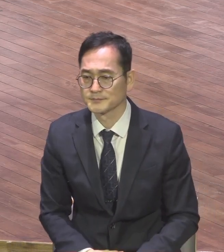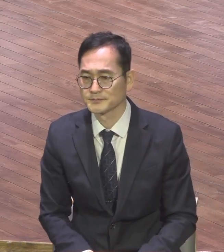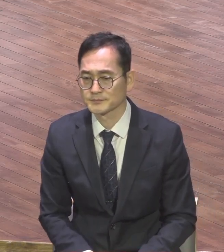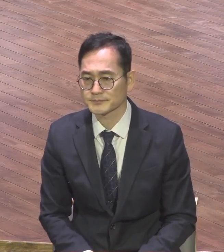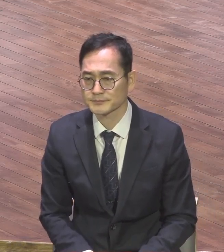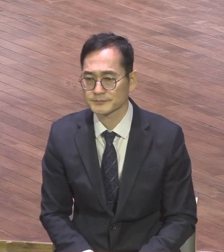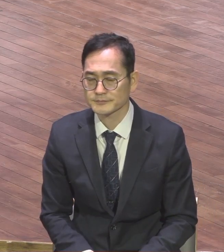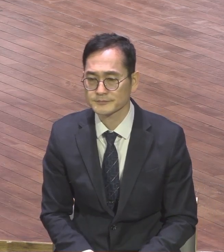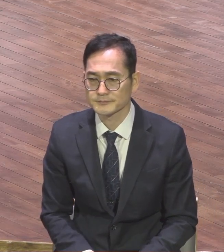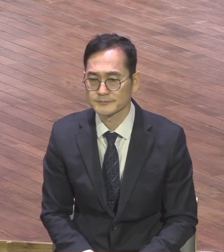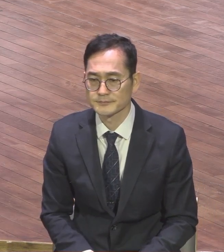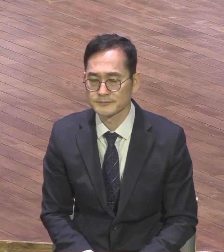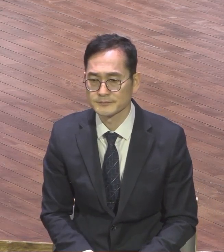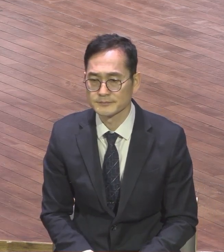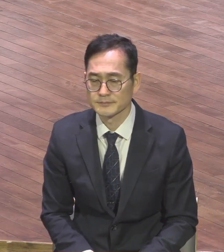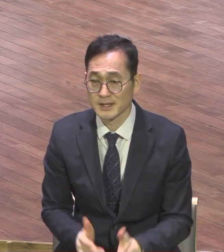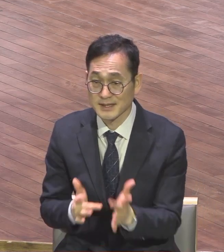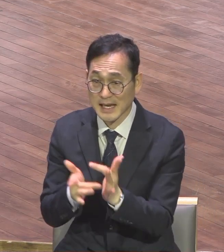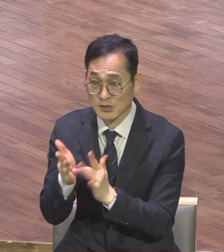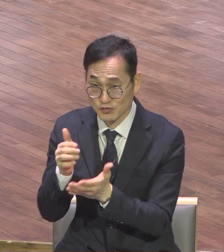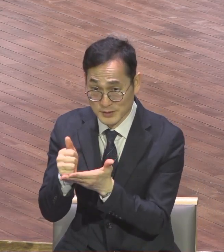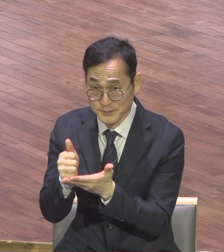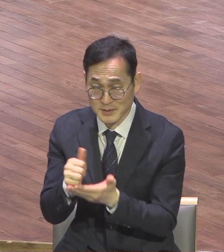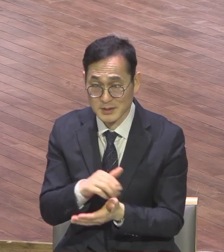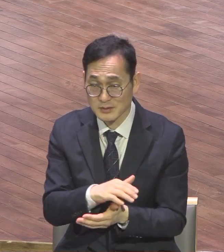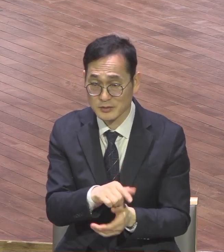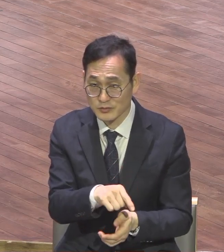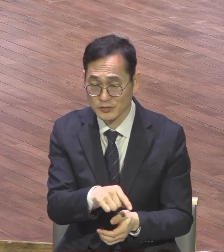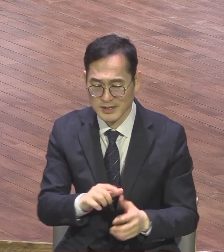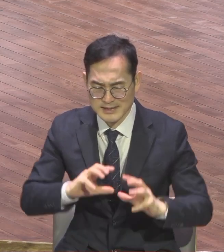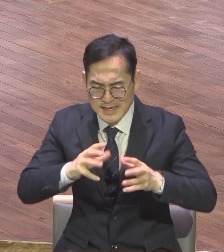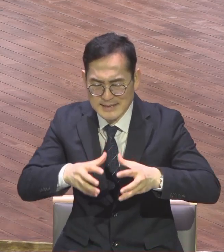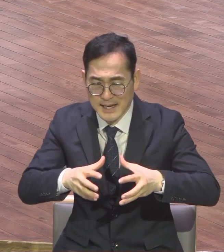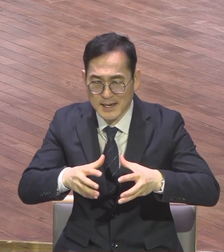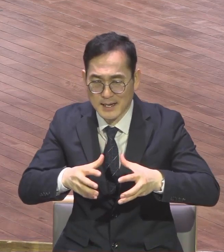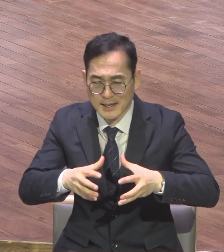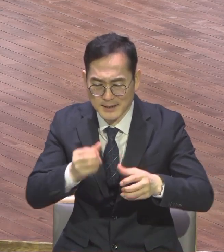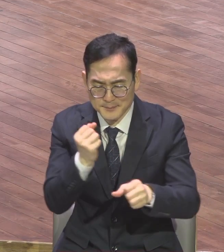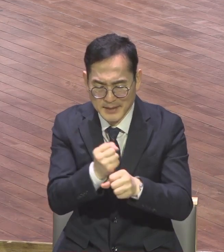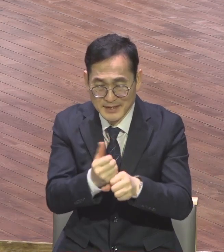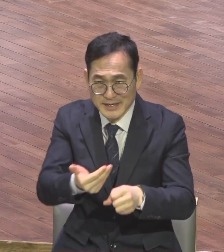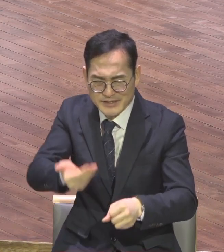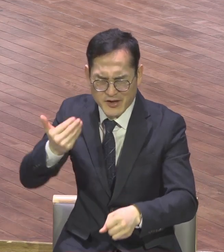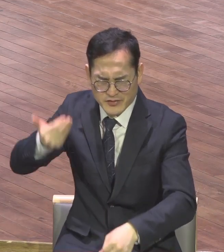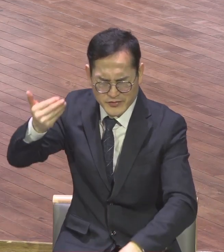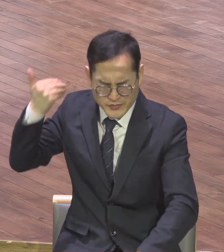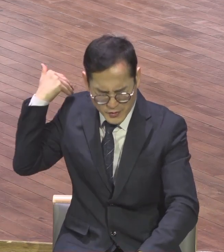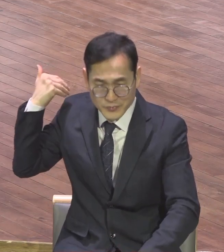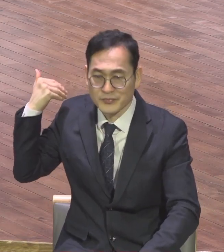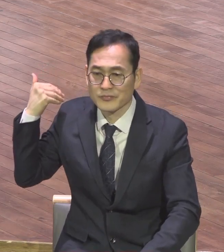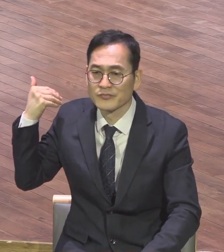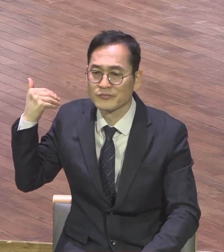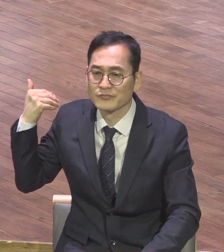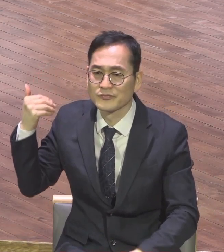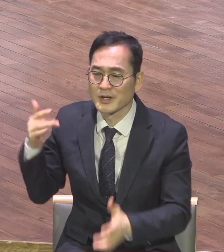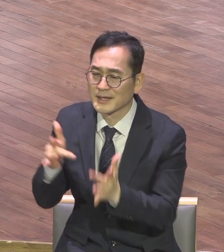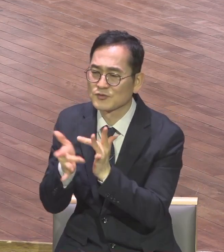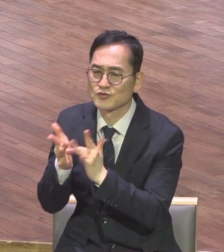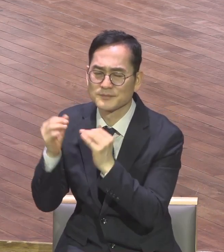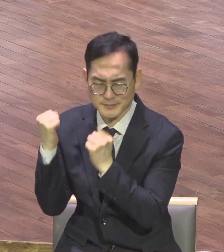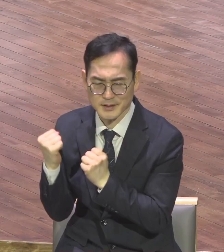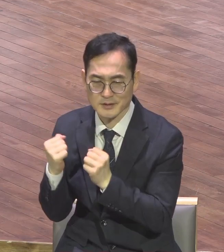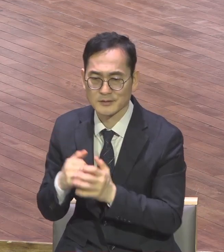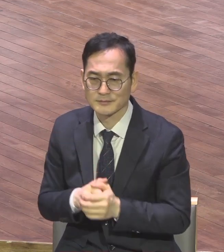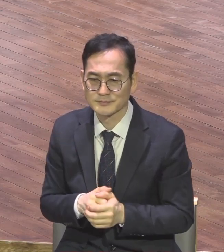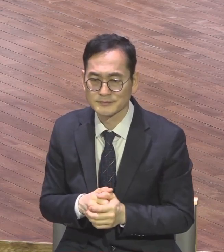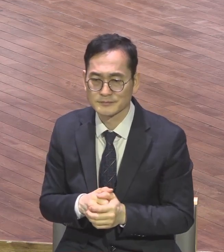예수님은 영세전에부터 계셨던 그리스도세요. 영세전에. 영세전 그리스도. 예수님은 원래